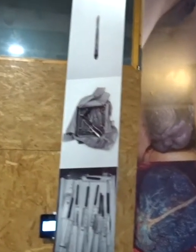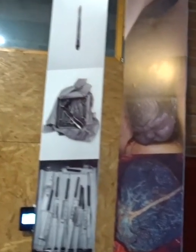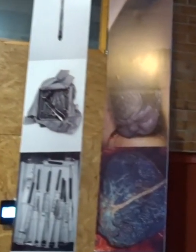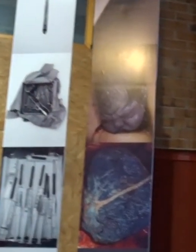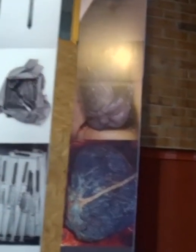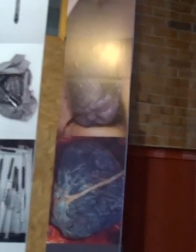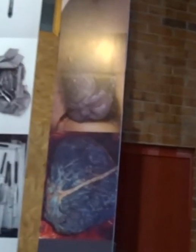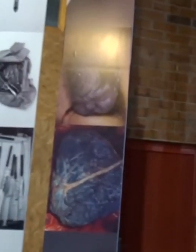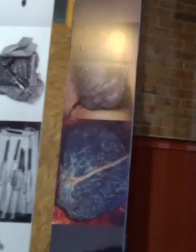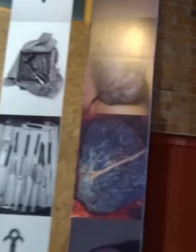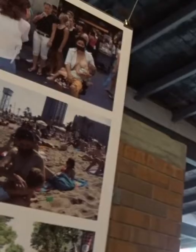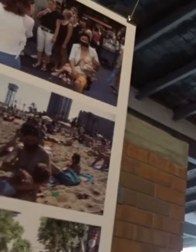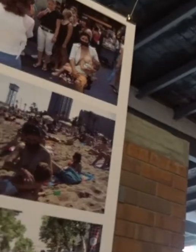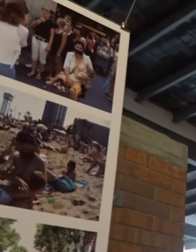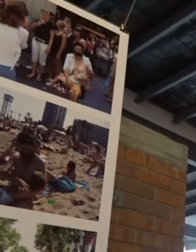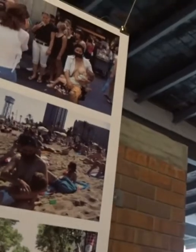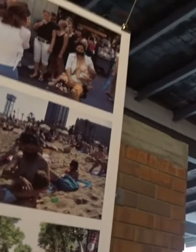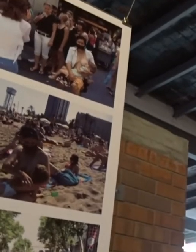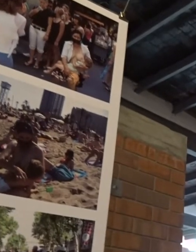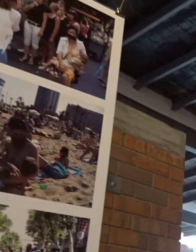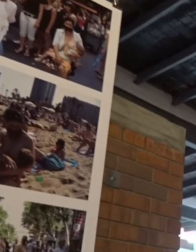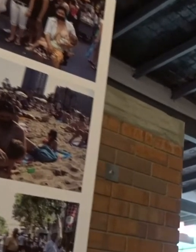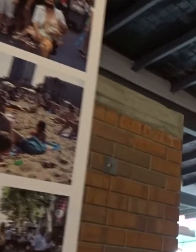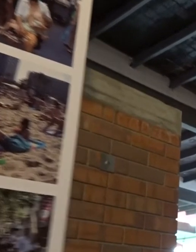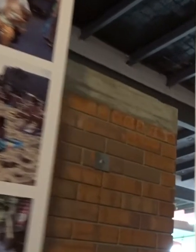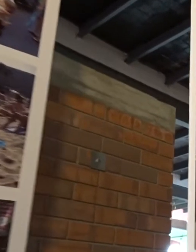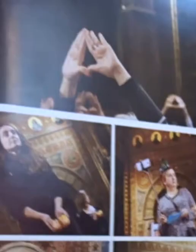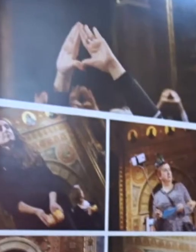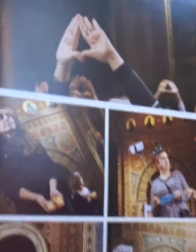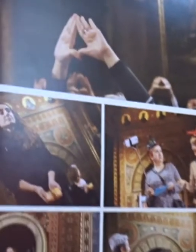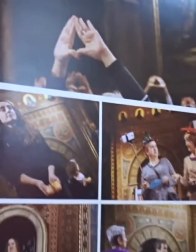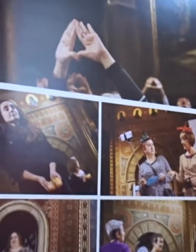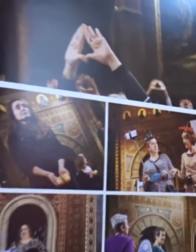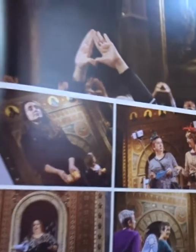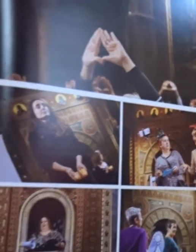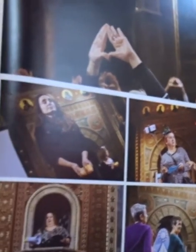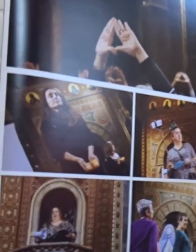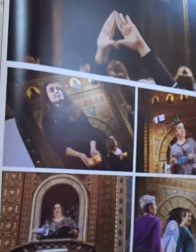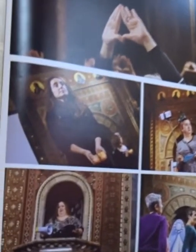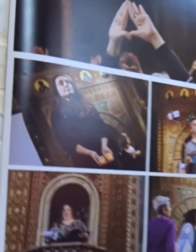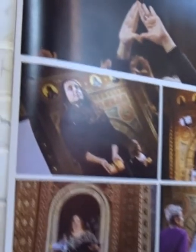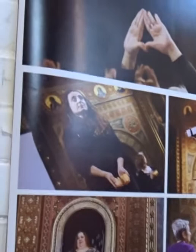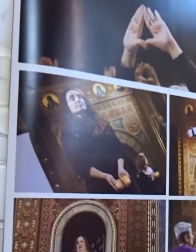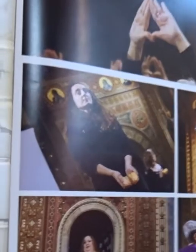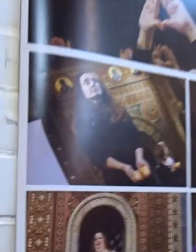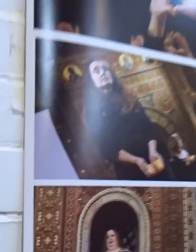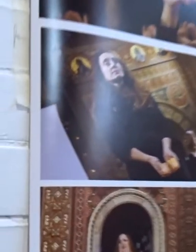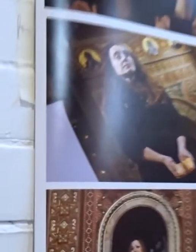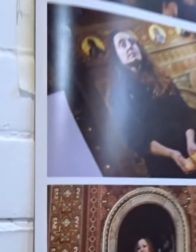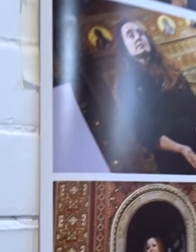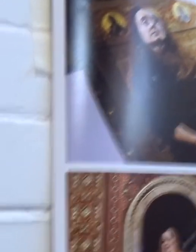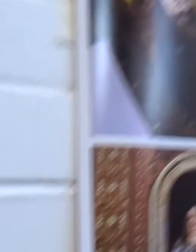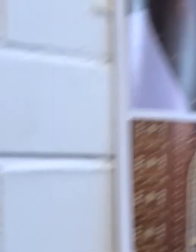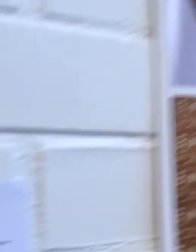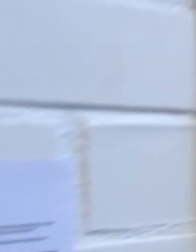Que cada any poguéssim créixer i abordar temàtiques que ens mouen i ens remouen a totes. No sé si m'estic